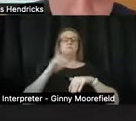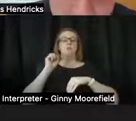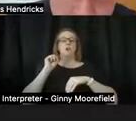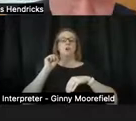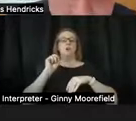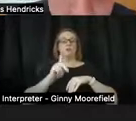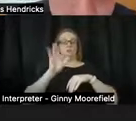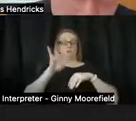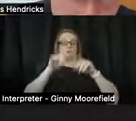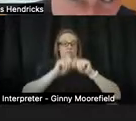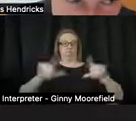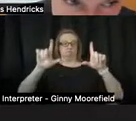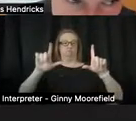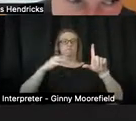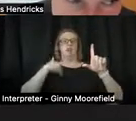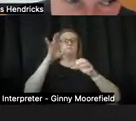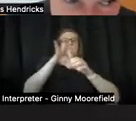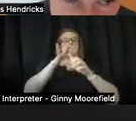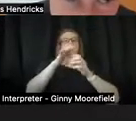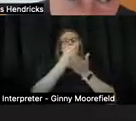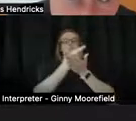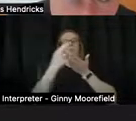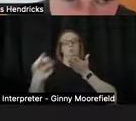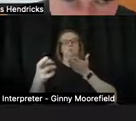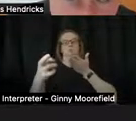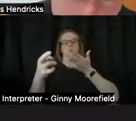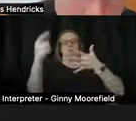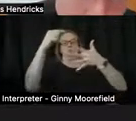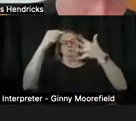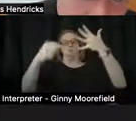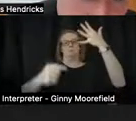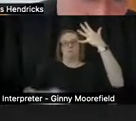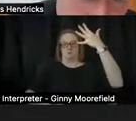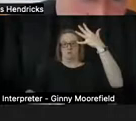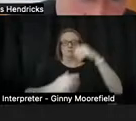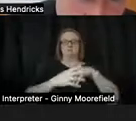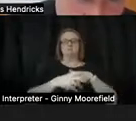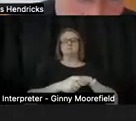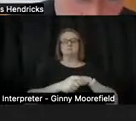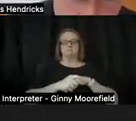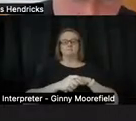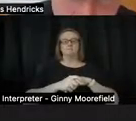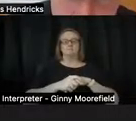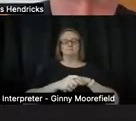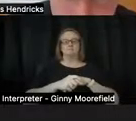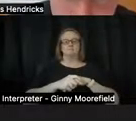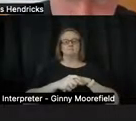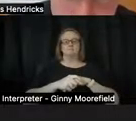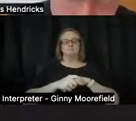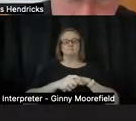entonces Esta es una página con recursos para votar Esto es para todos ustedes